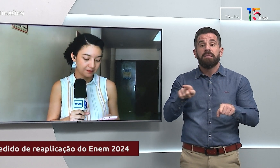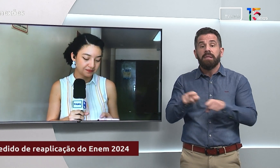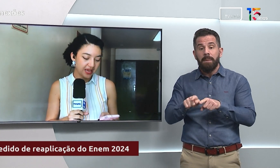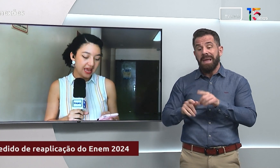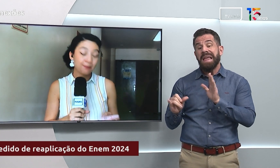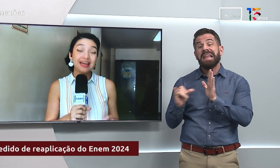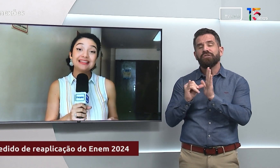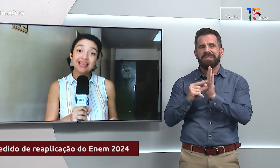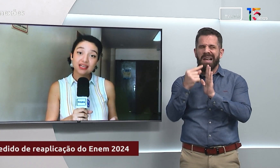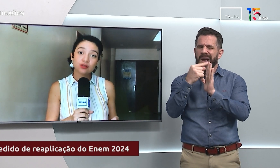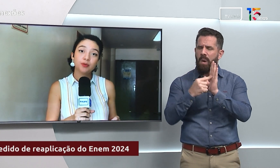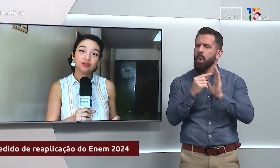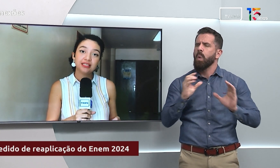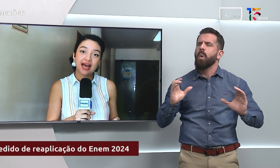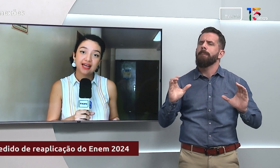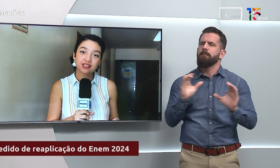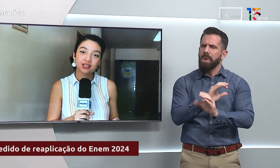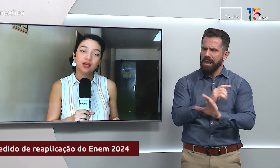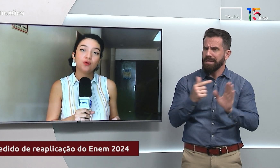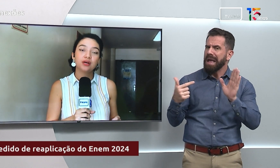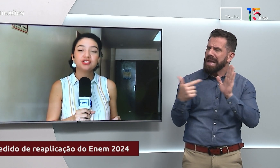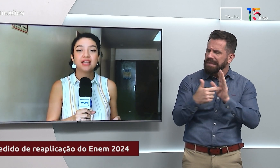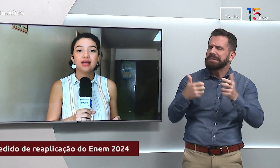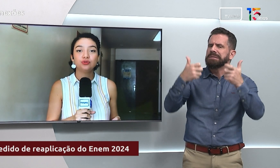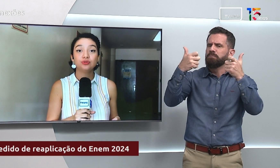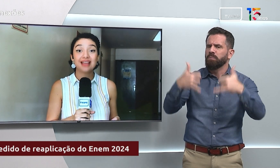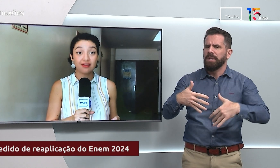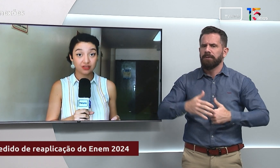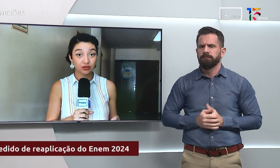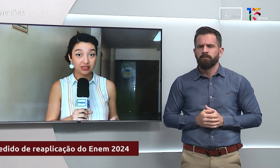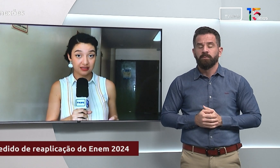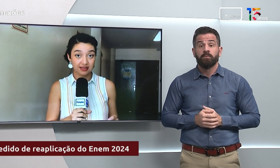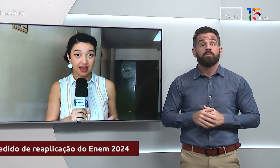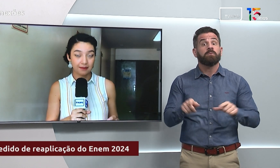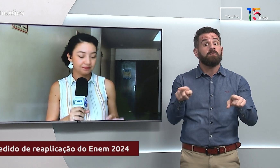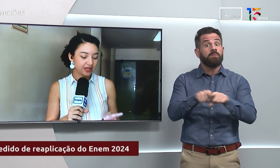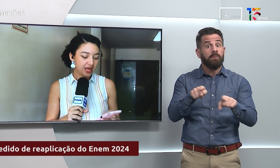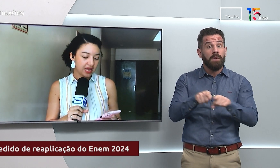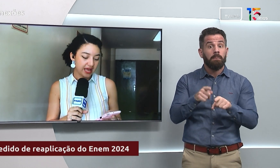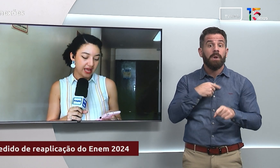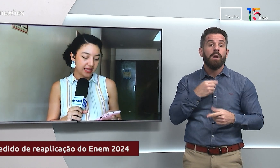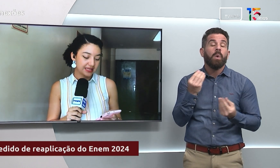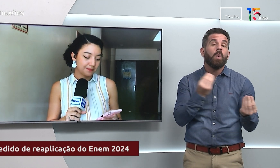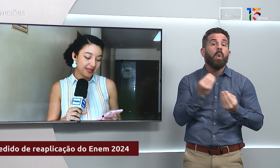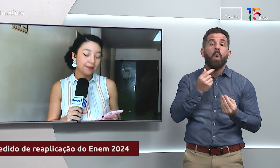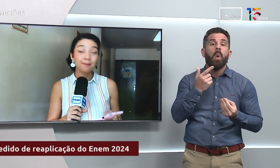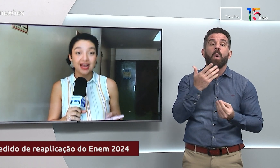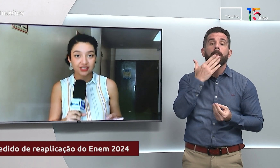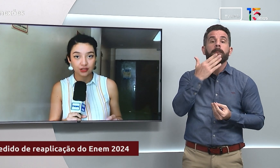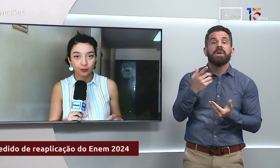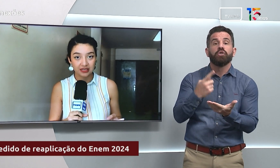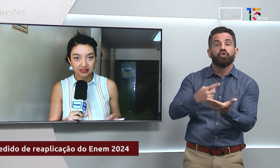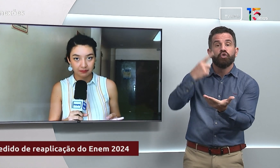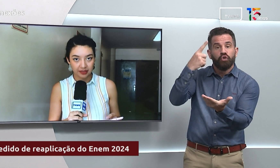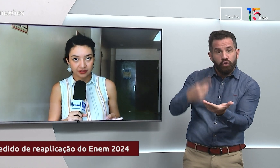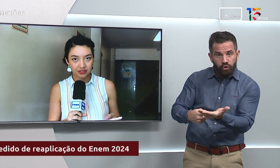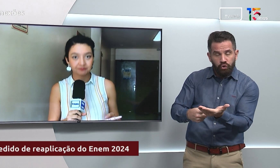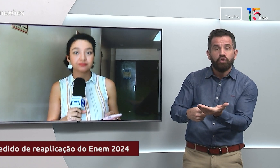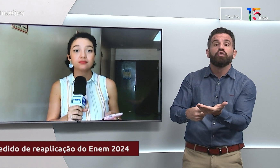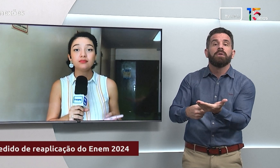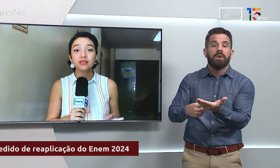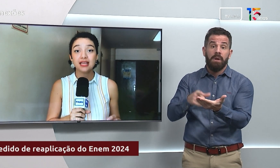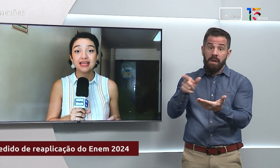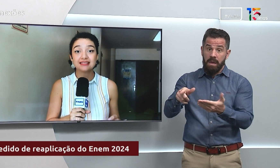INEP. E para ter essa oportunidade, o candidato deve solicitar pela página do